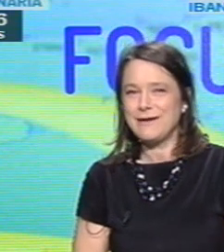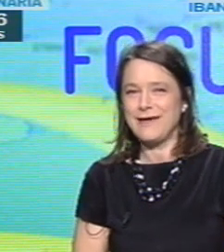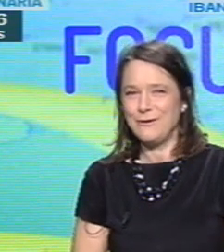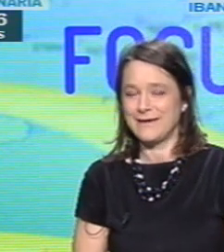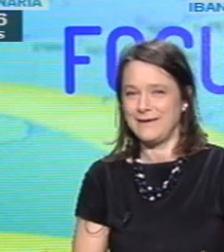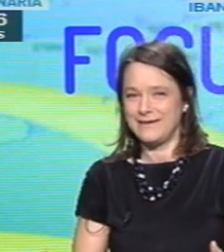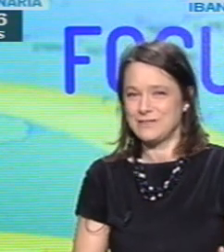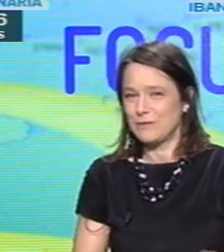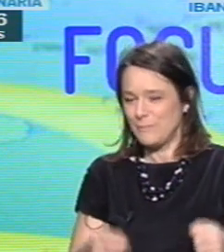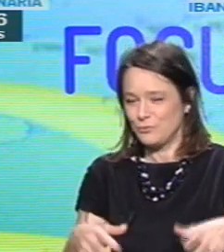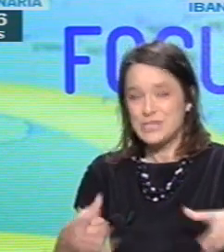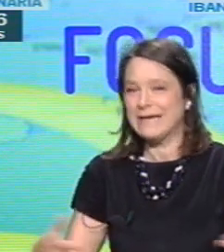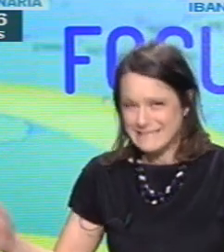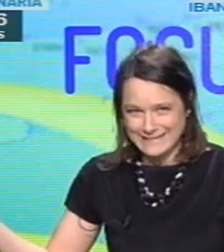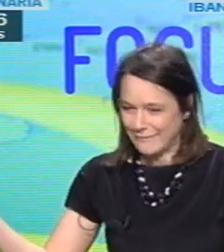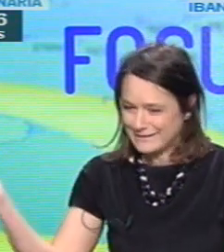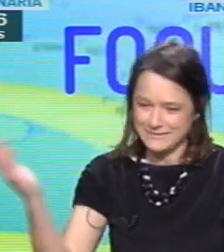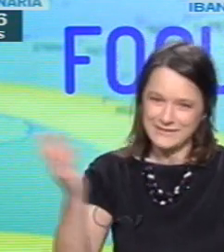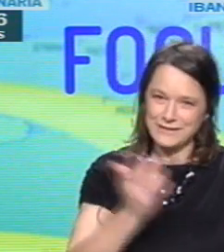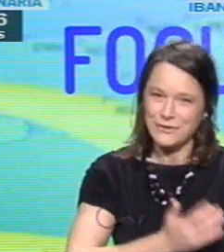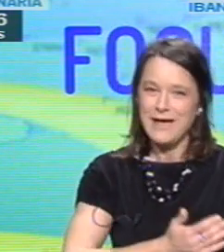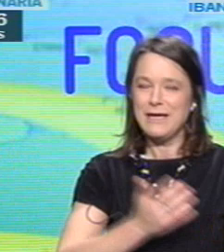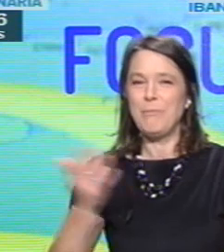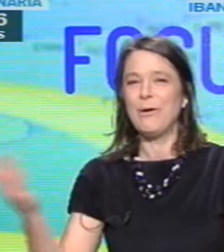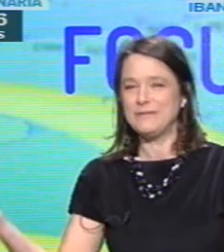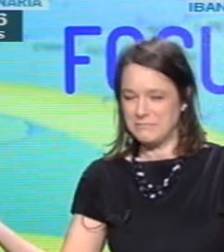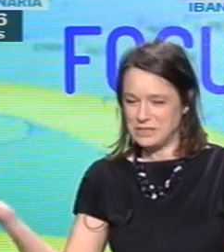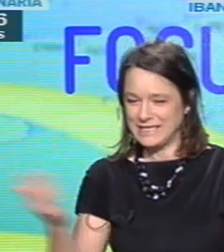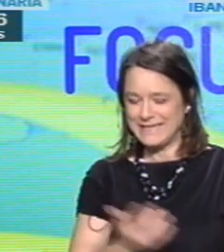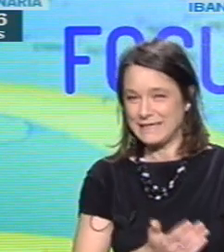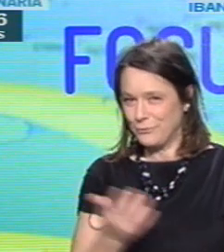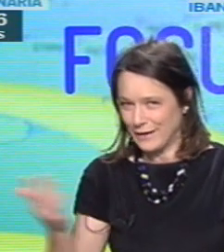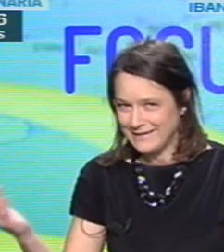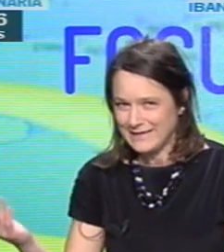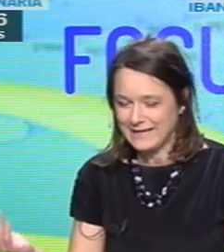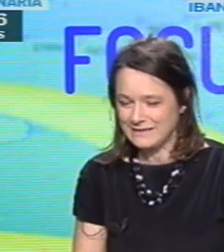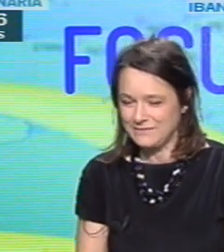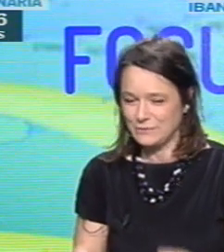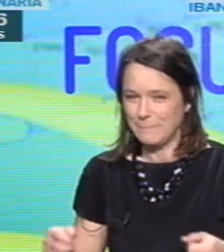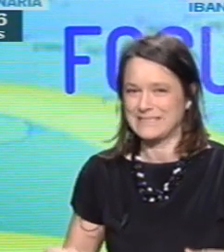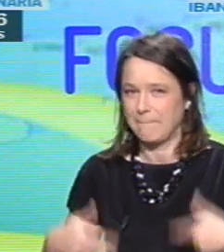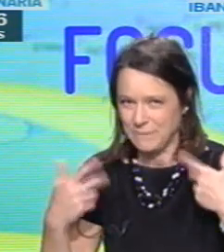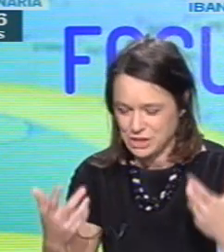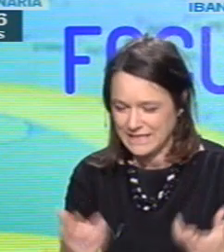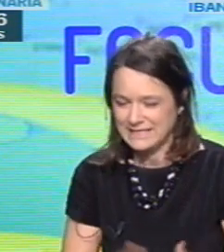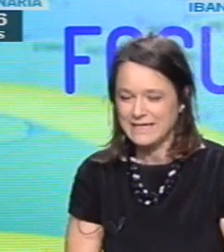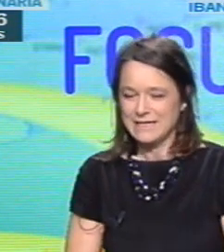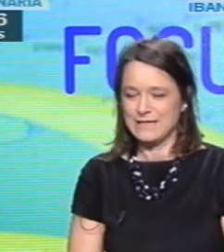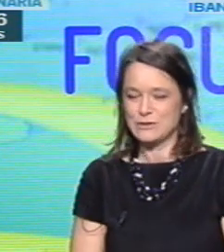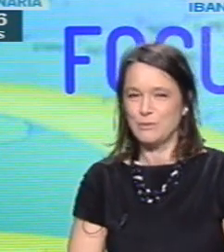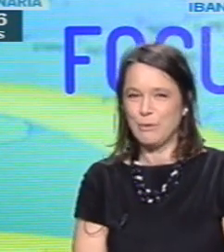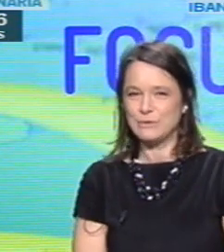Ferdinando Garavello, che c'erano due ciclisti che hanno attraversato il ponte in bicicletta, incuranti anche del divieto di passare in